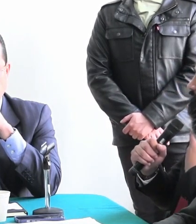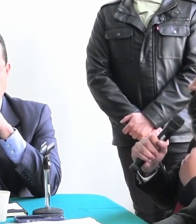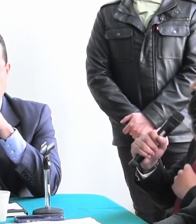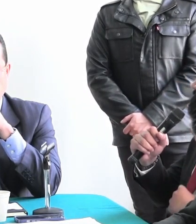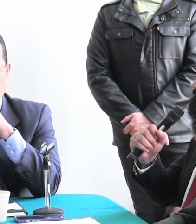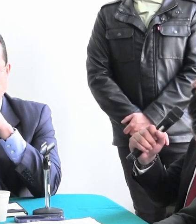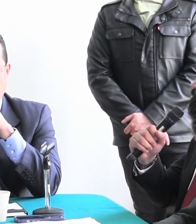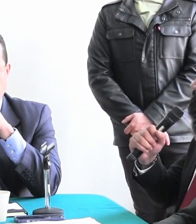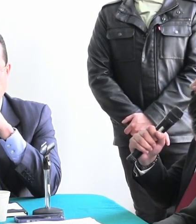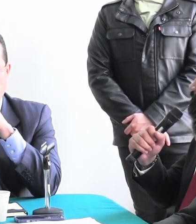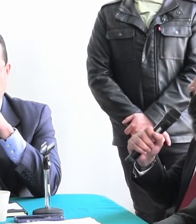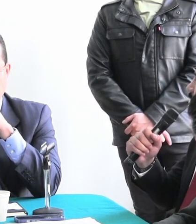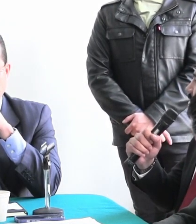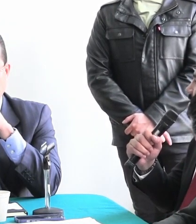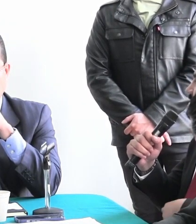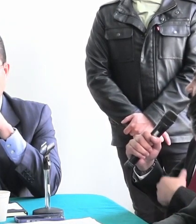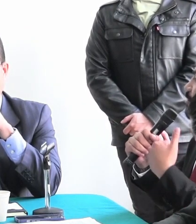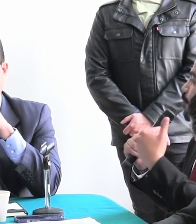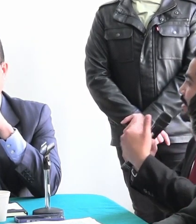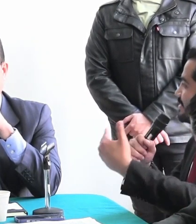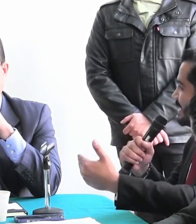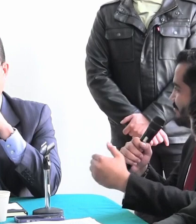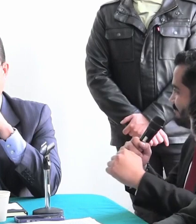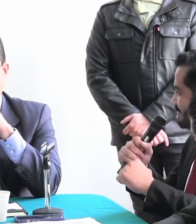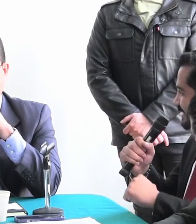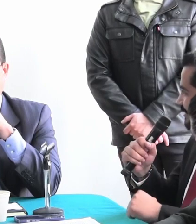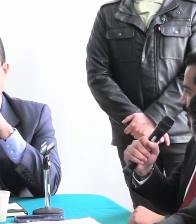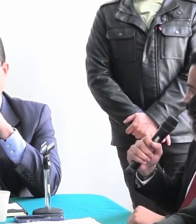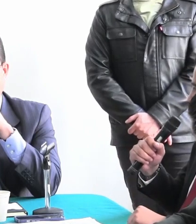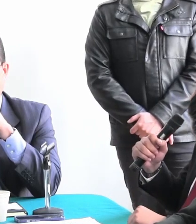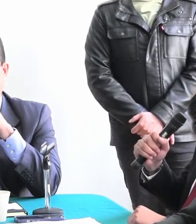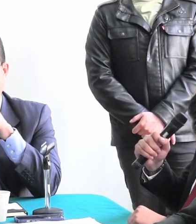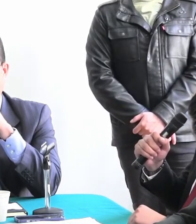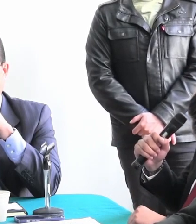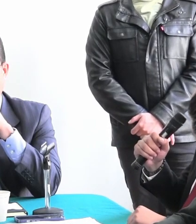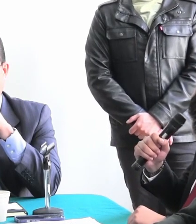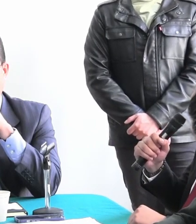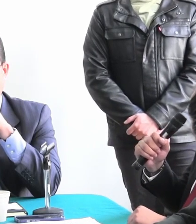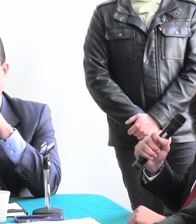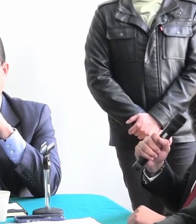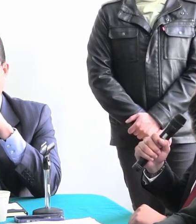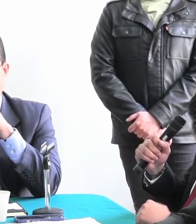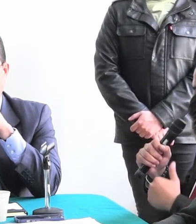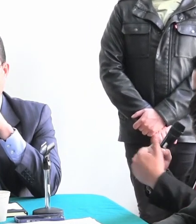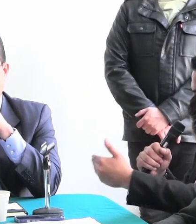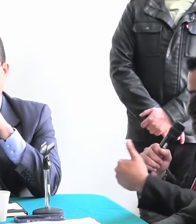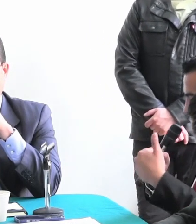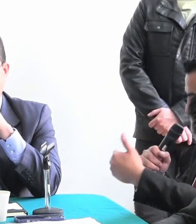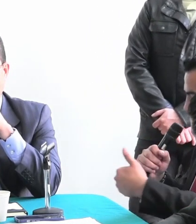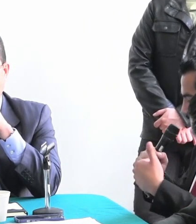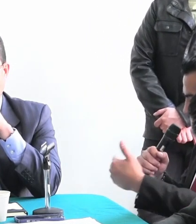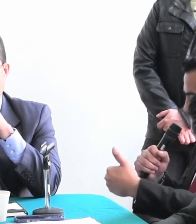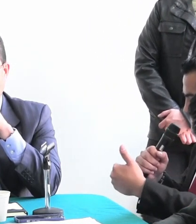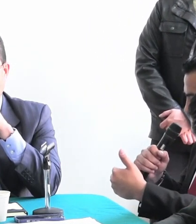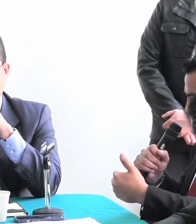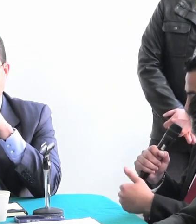veces estos derechos humanos se encuentran o se vienen